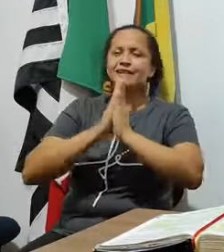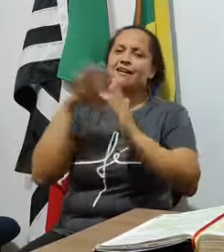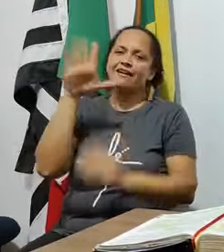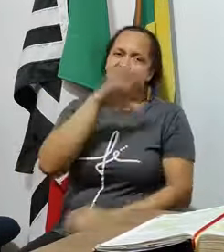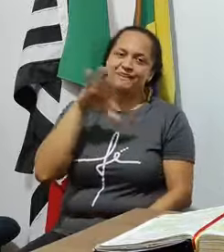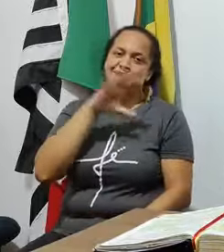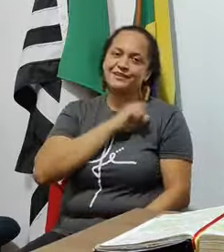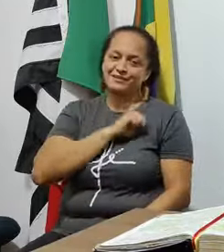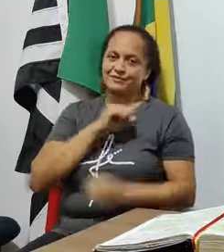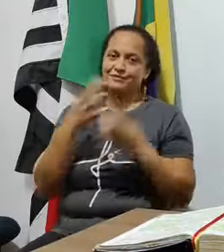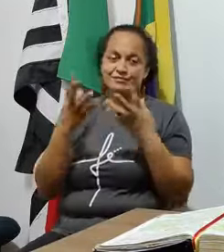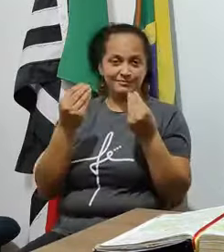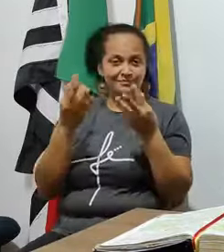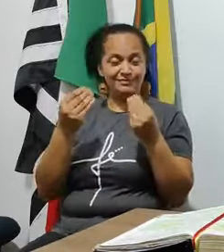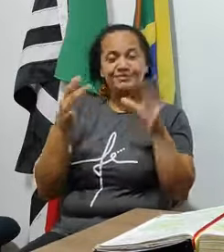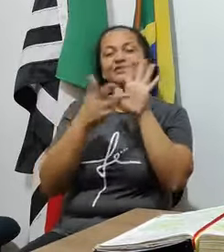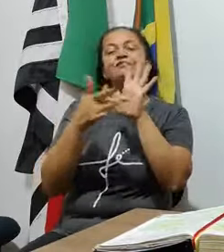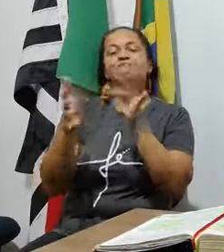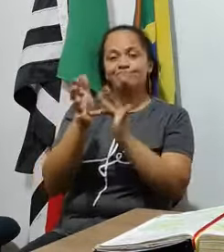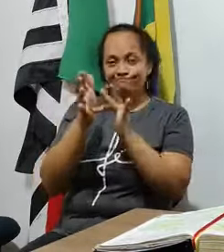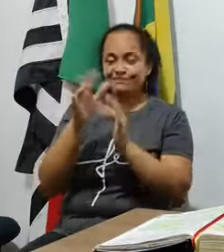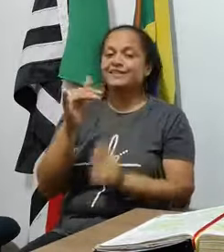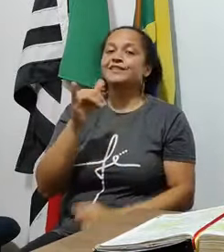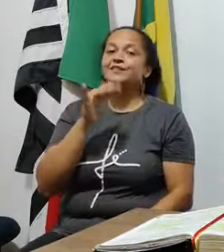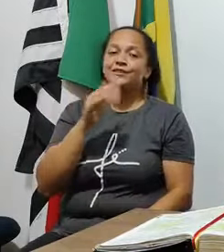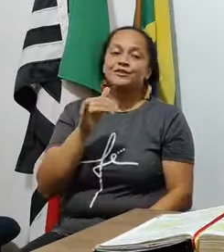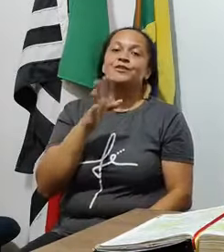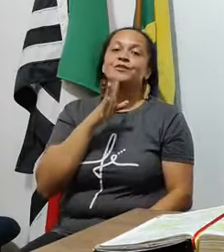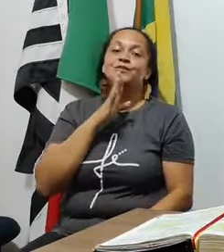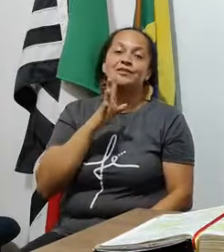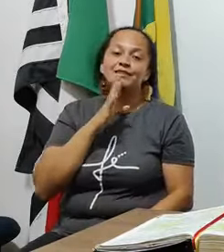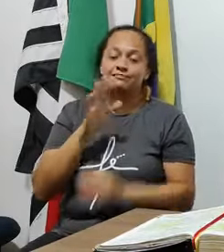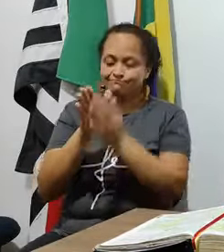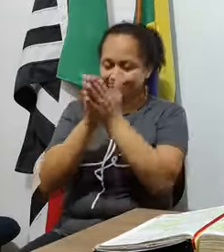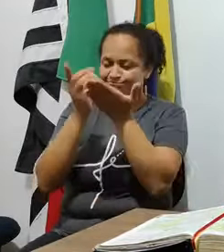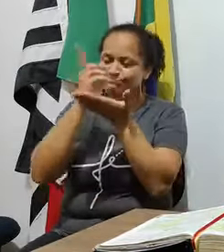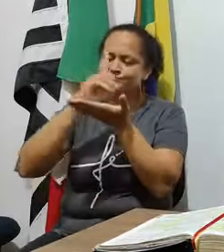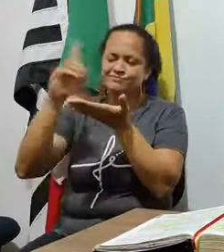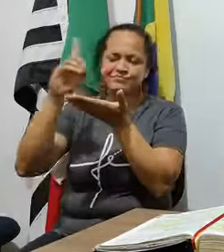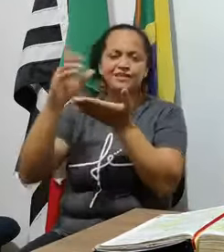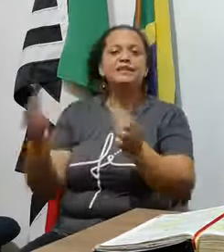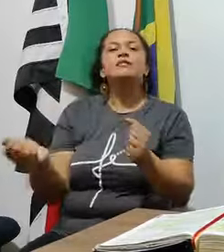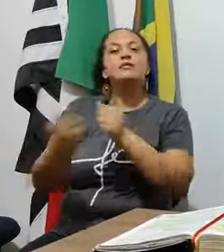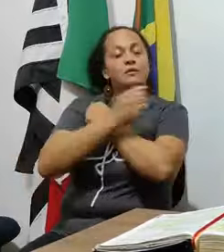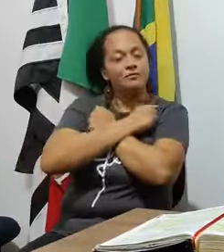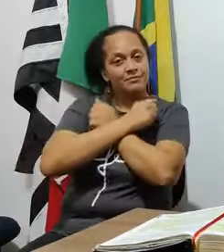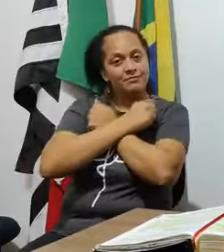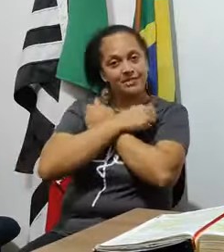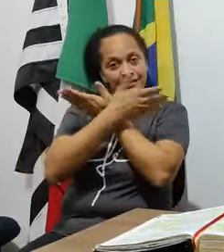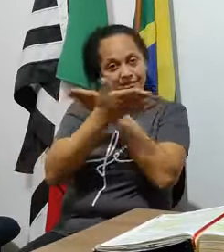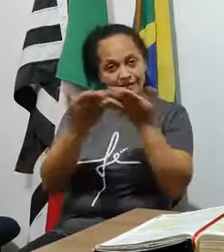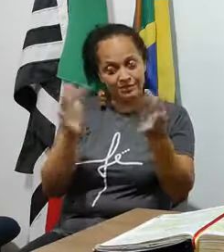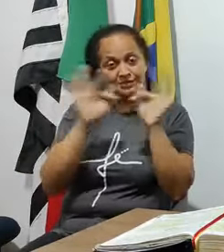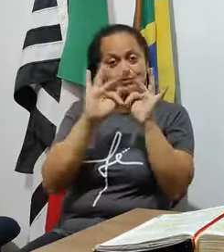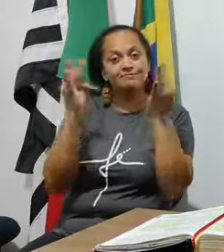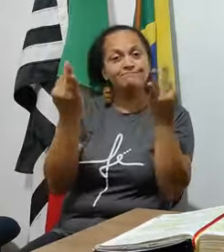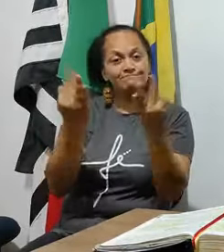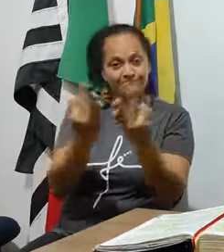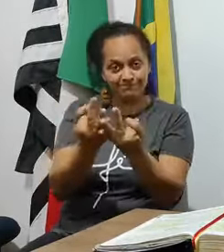muito a Jesus, que conhece a palavra. Um abraço a toda a minha família, aos meus irmãos amados da